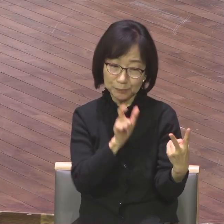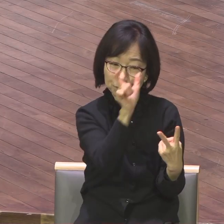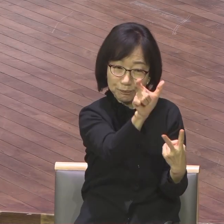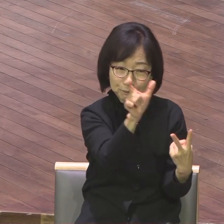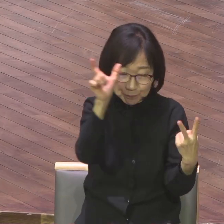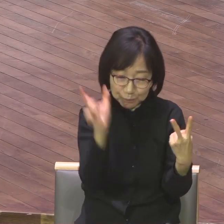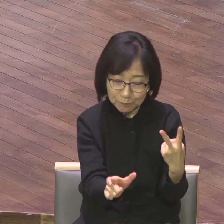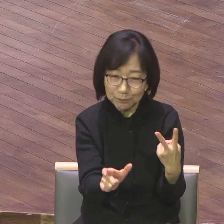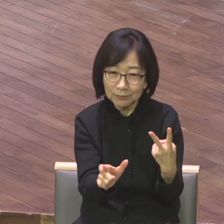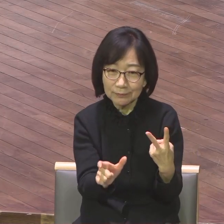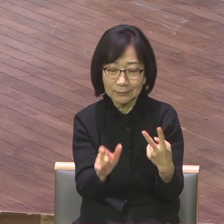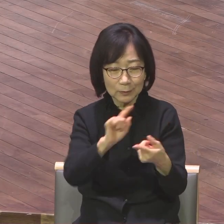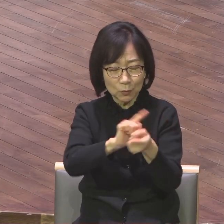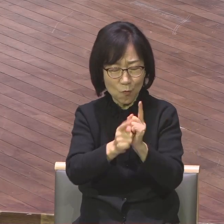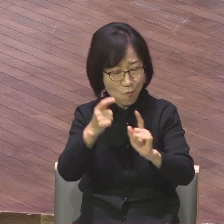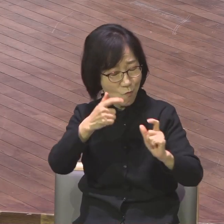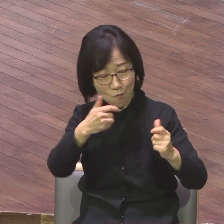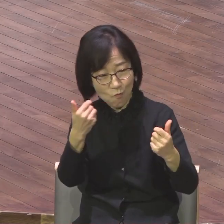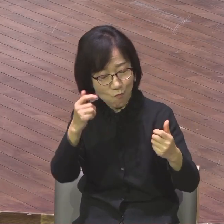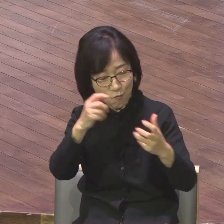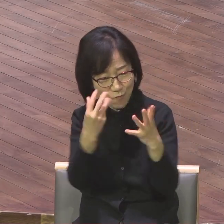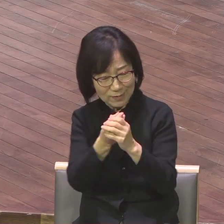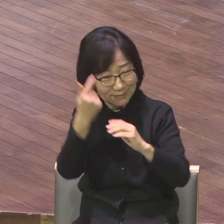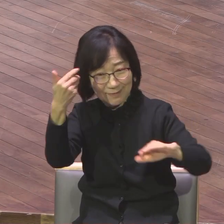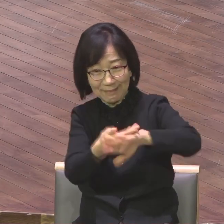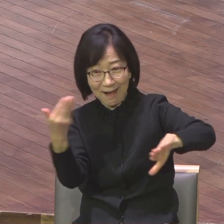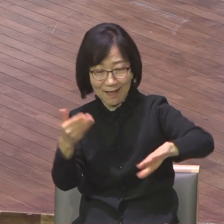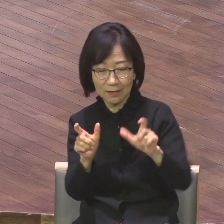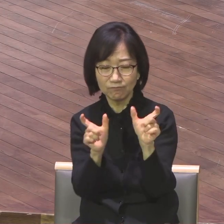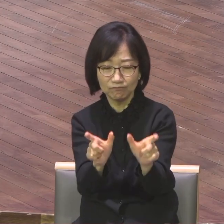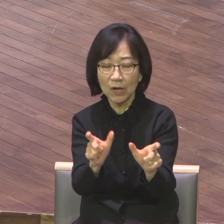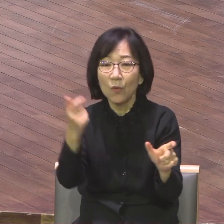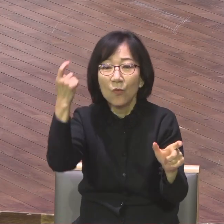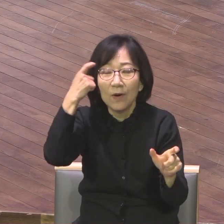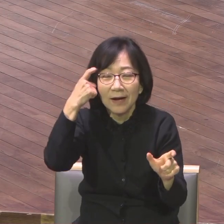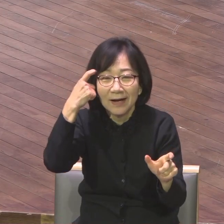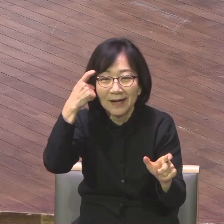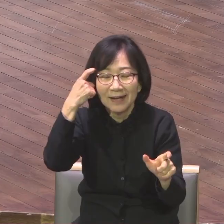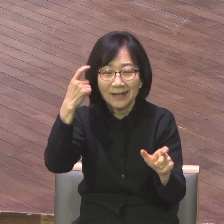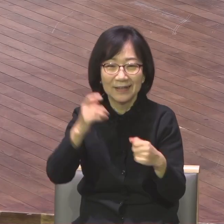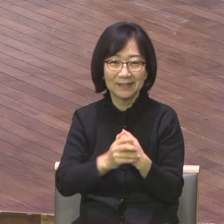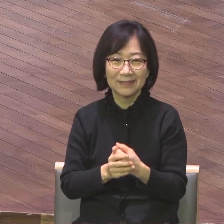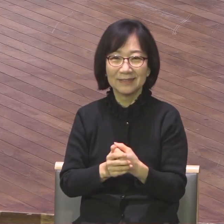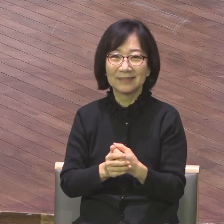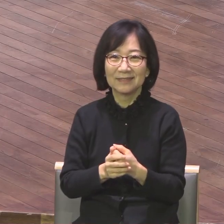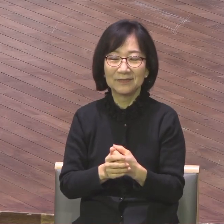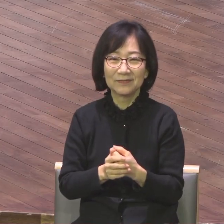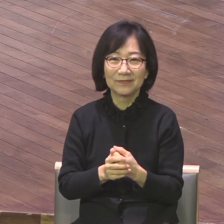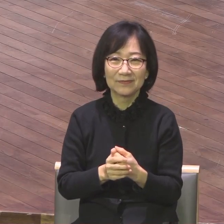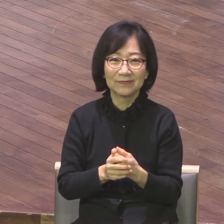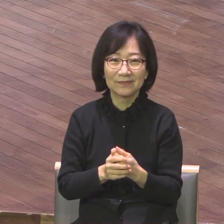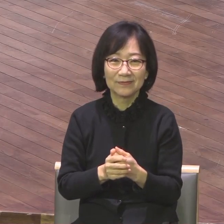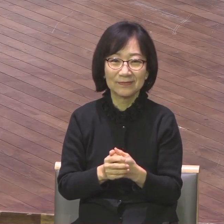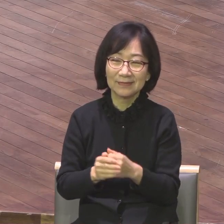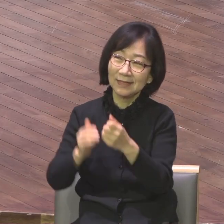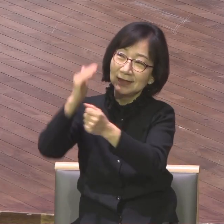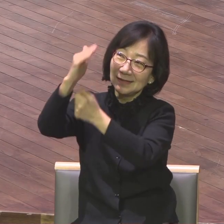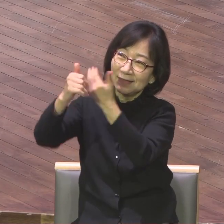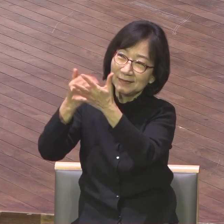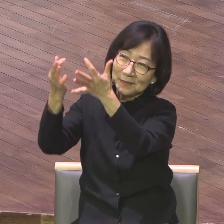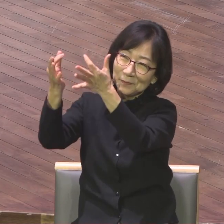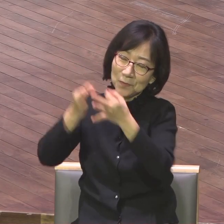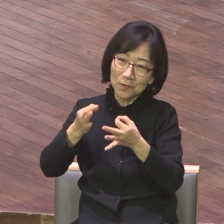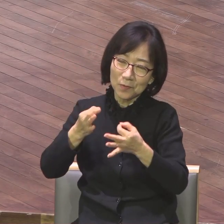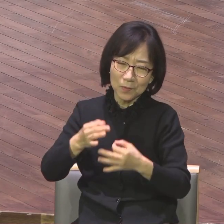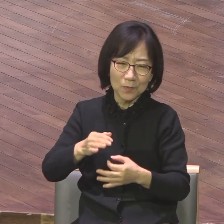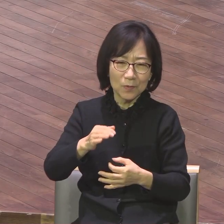우리에게 정말 하나님이 원하시는 근본적인 본질적인 신앙생활을